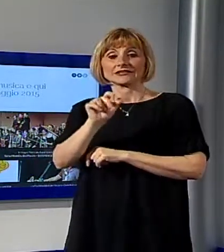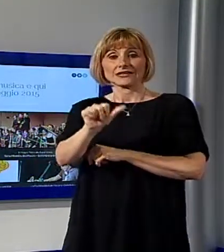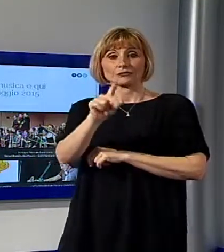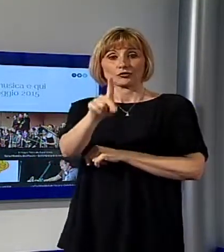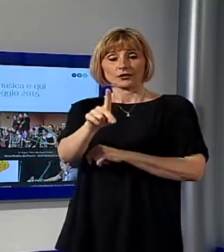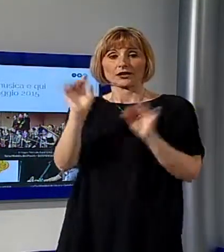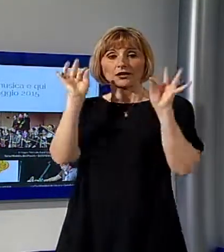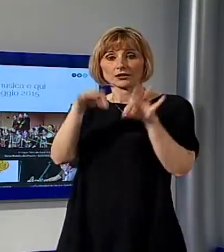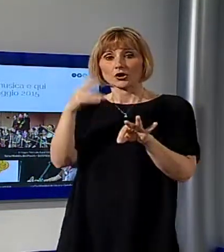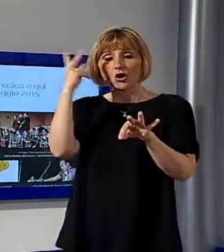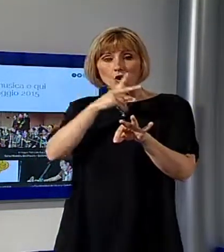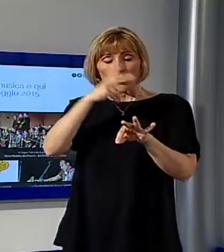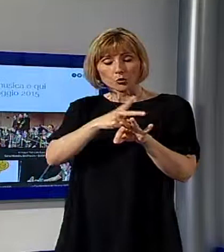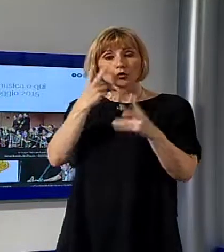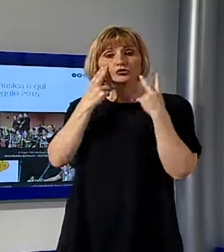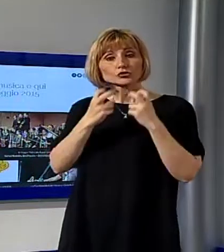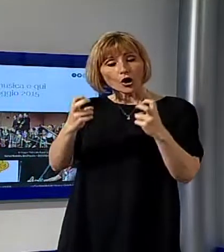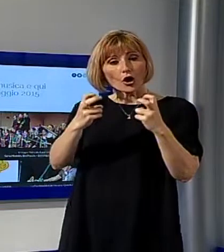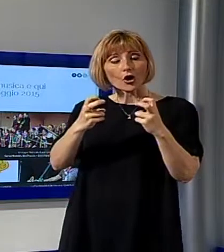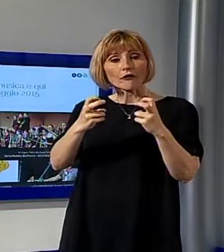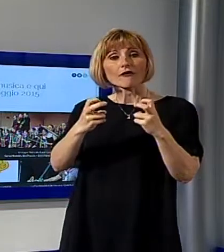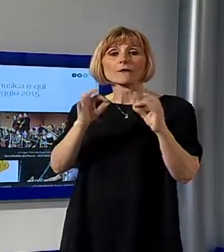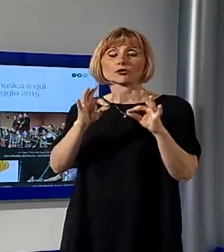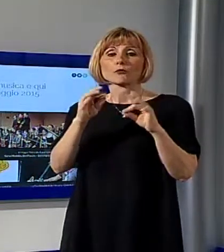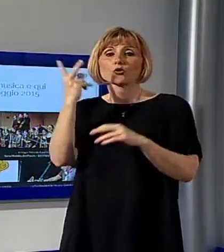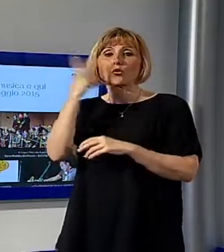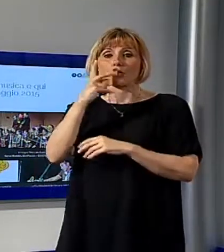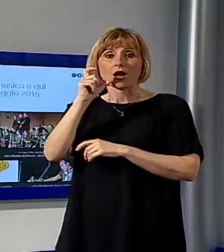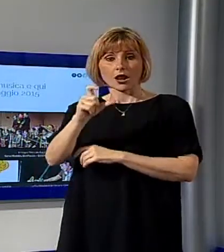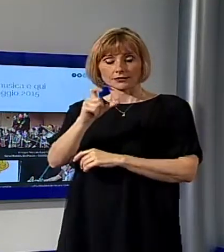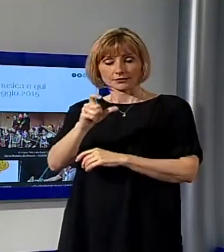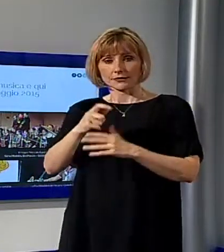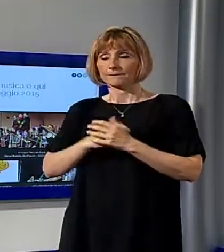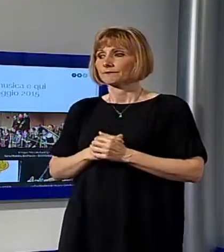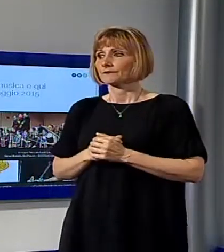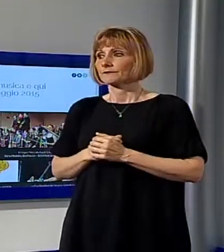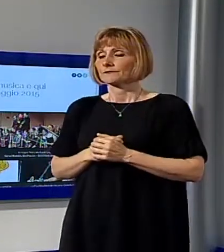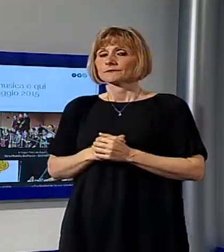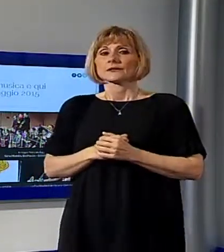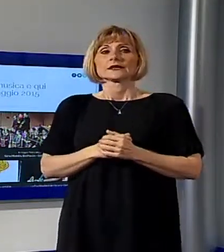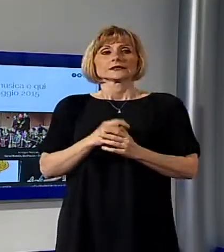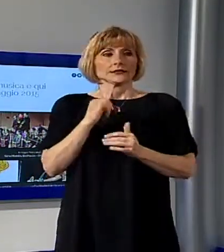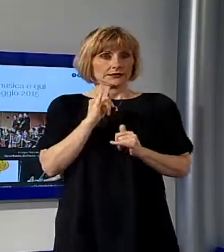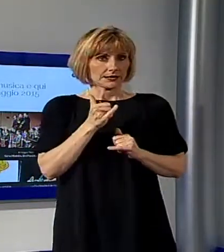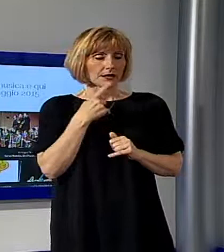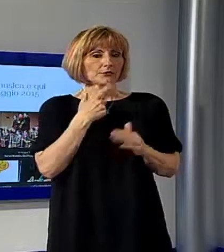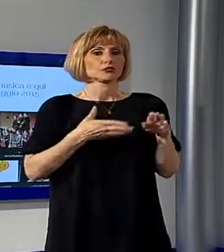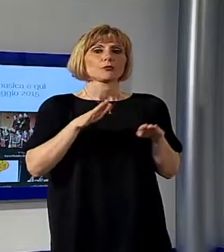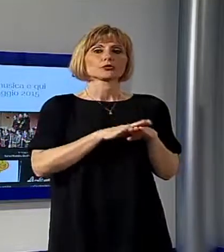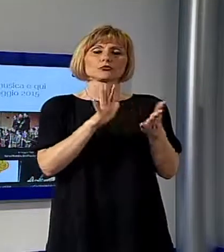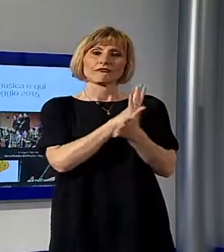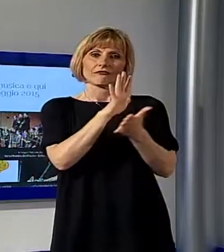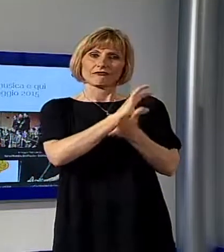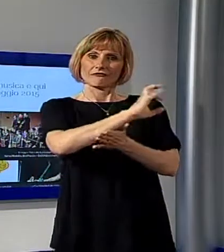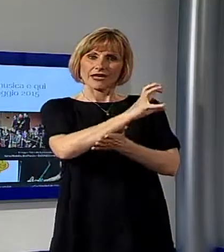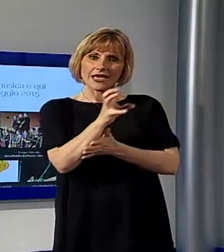domenica, in ogni luogo quasi trovano un evento di Lucca Classica, e poi immagino ci saranno anche dei volantini e delle informazioni. Sì, e la maggior parte di questi eventi, fatta